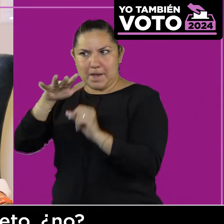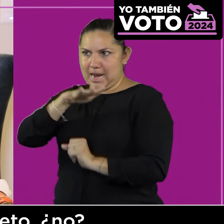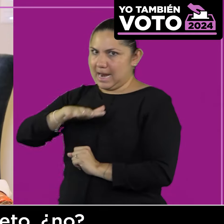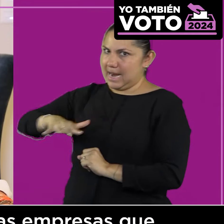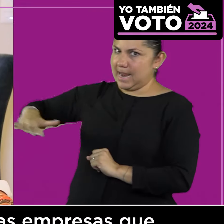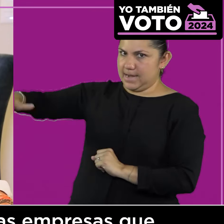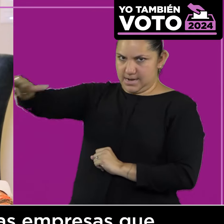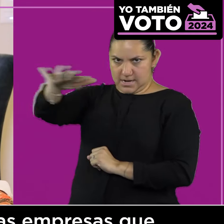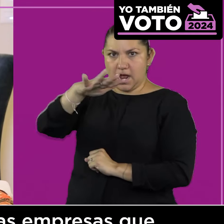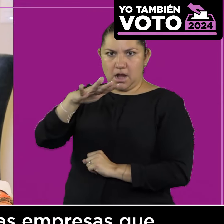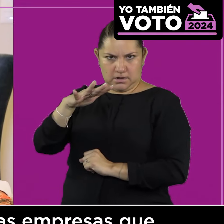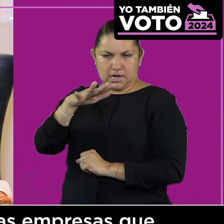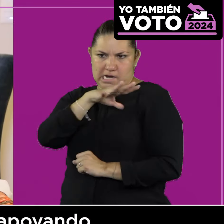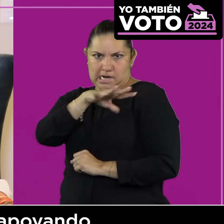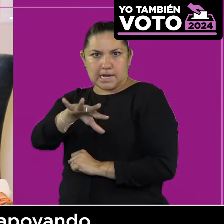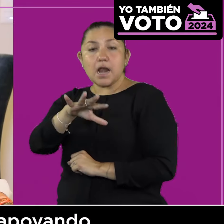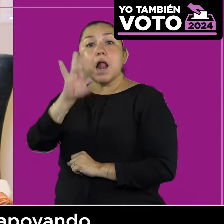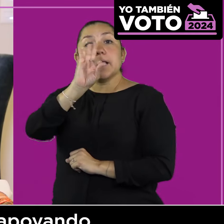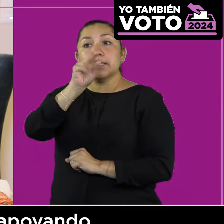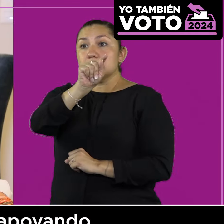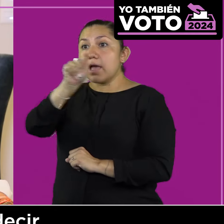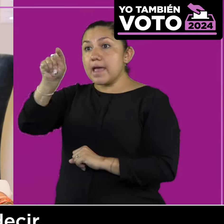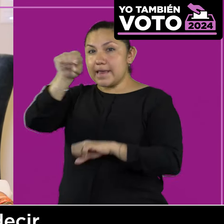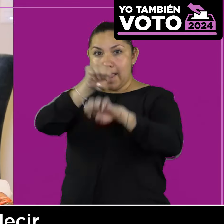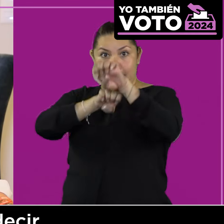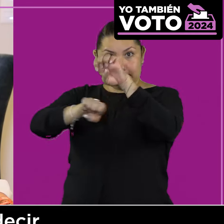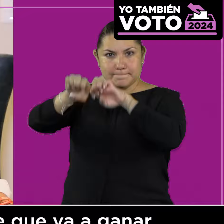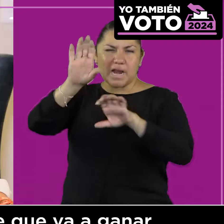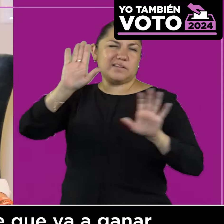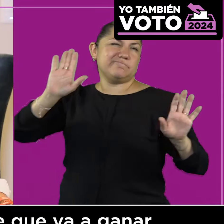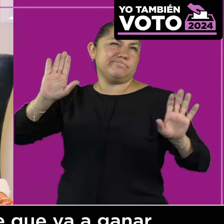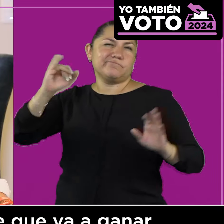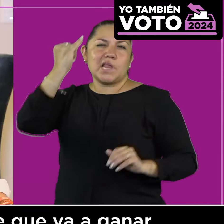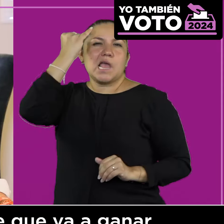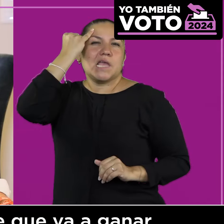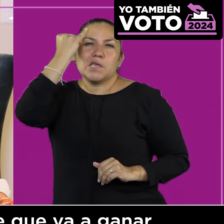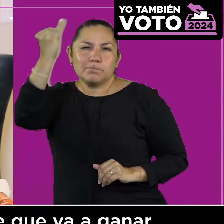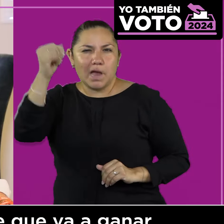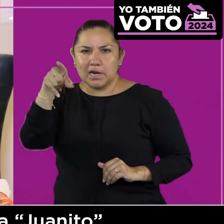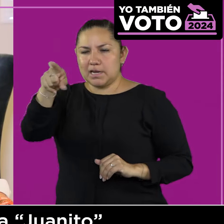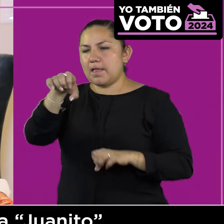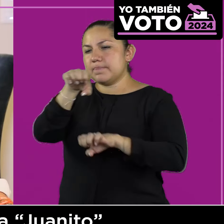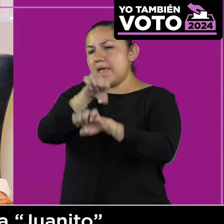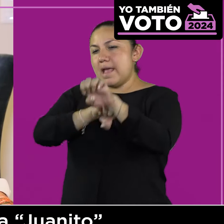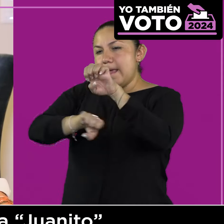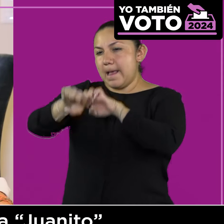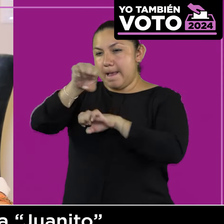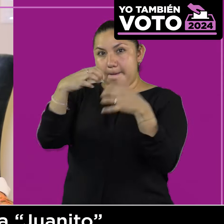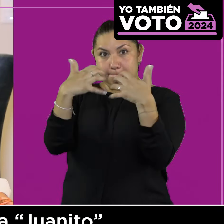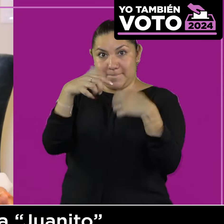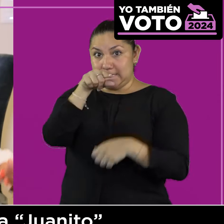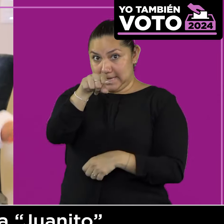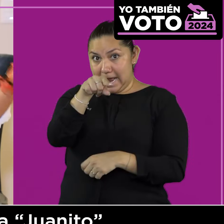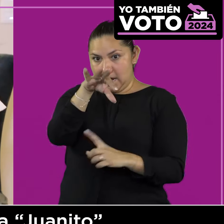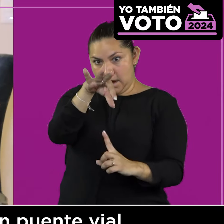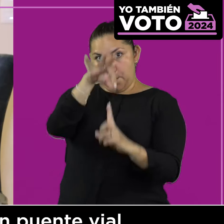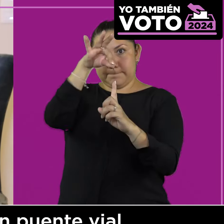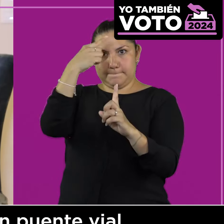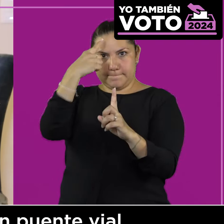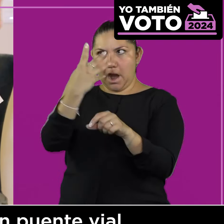No yo digo que a las empresas que se estén apoyando con decir vamos a decirle que va a ganar la empresa Juanito